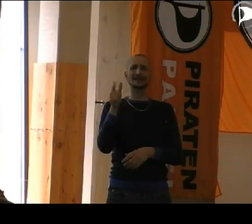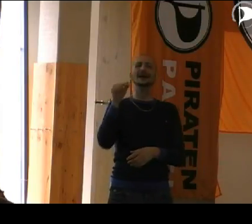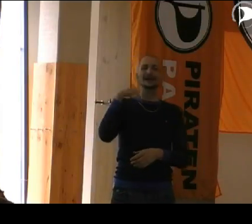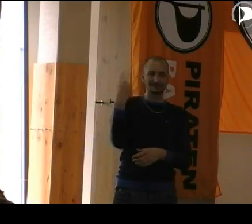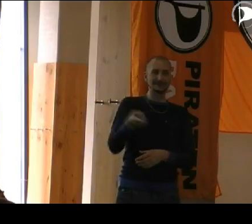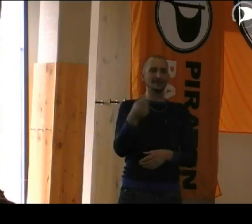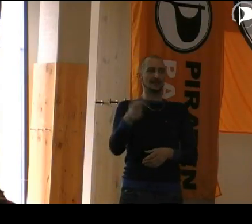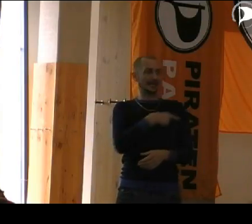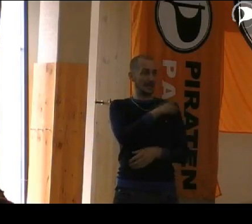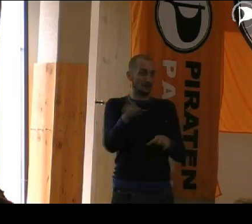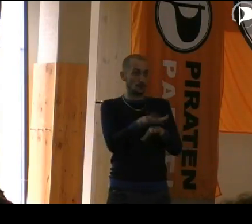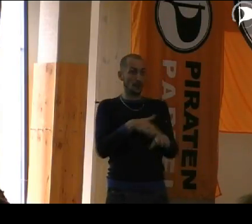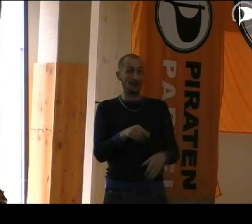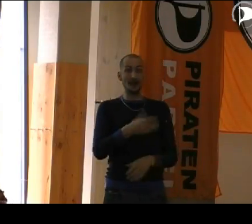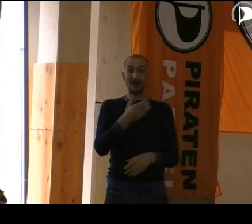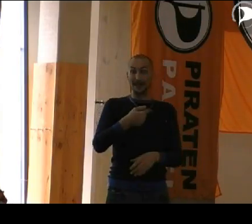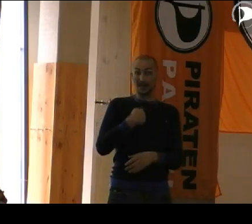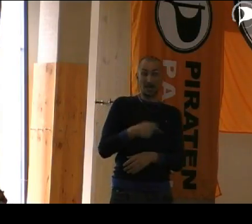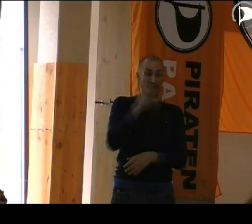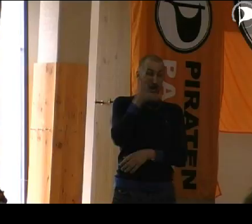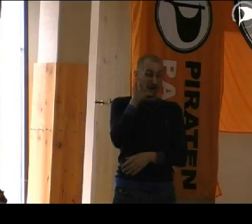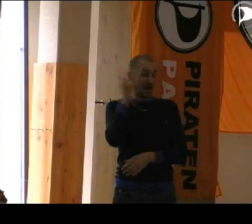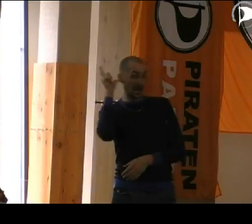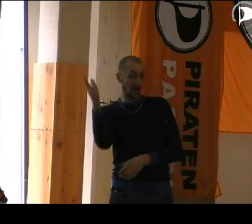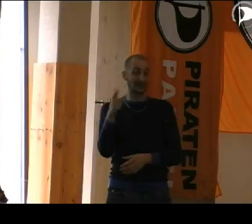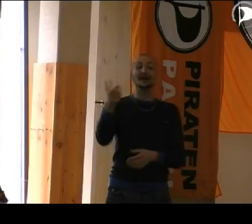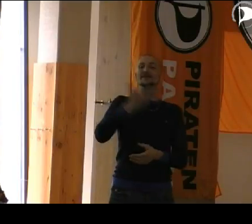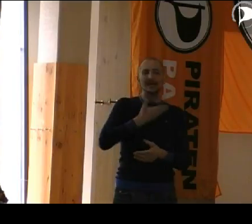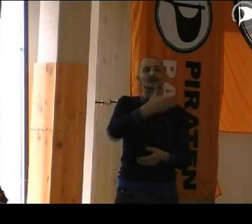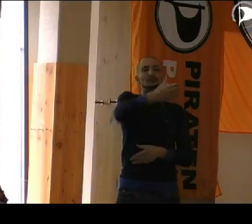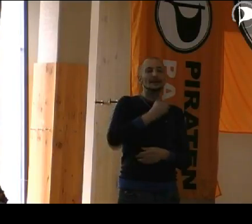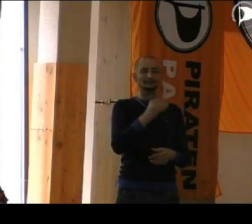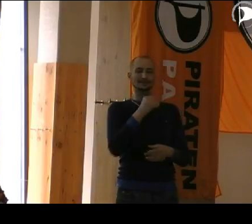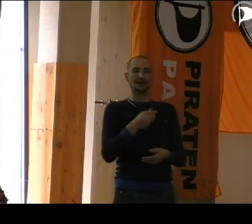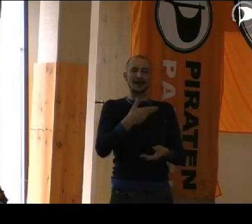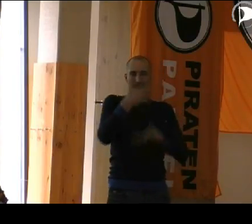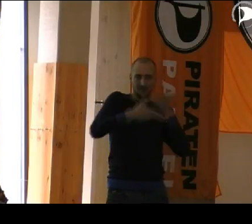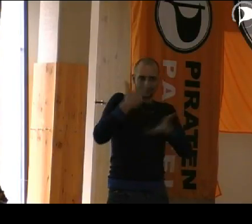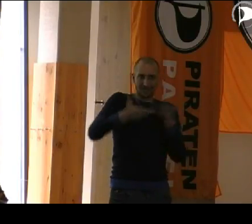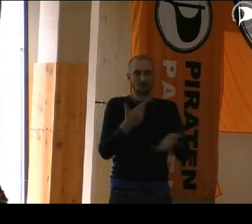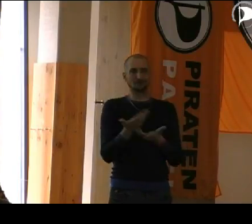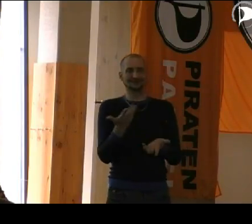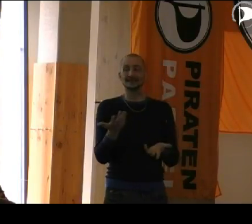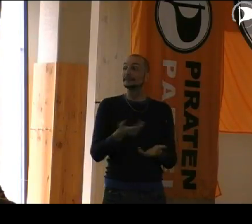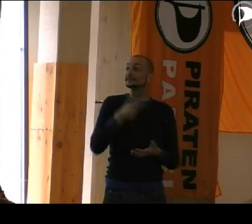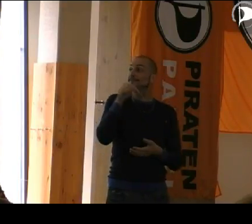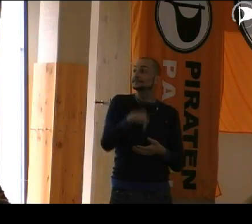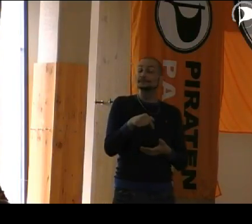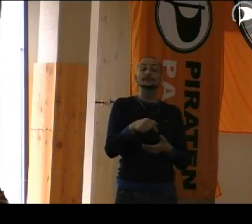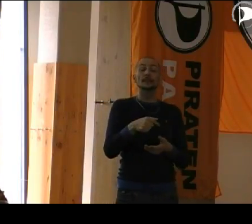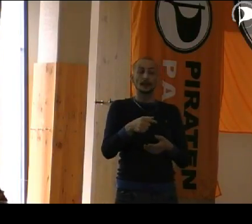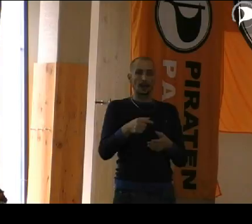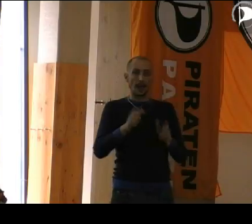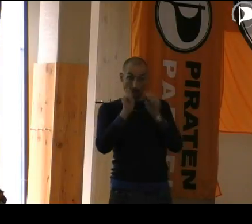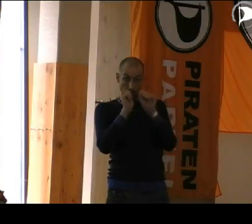gefühl habt ihr euch an was will ich eigentlich gar nicht sprechen okay gibt es gegen die hohe